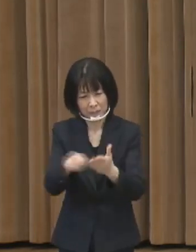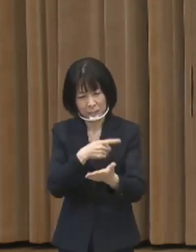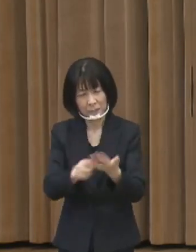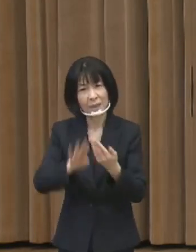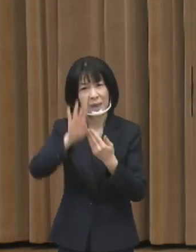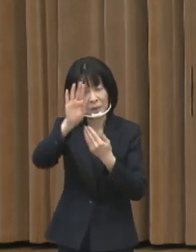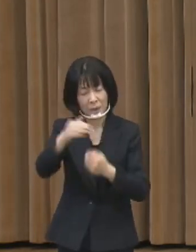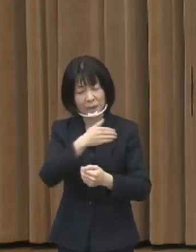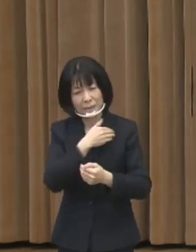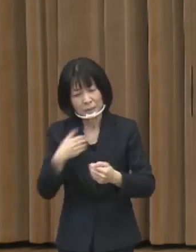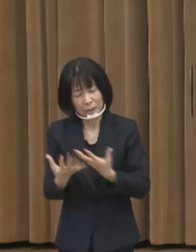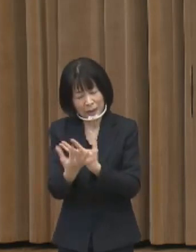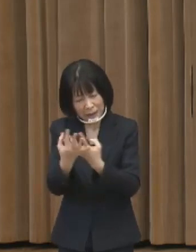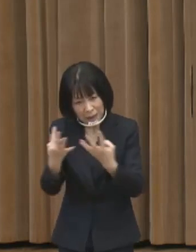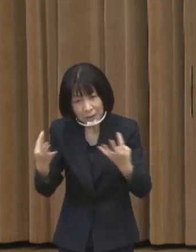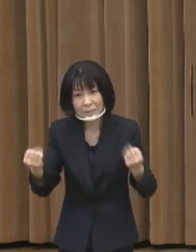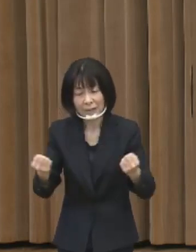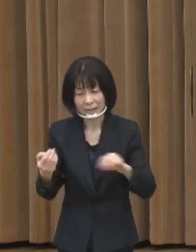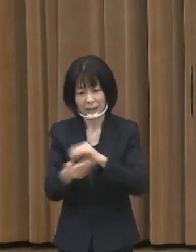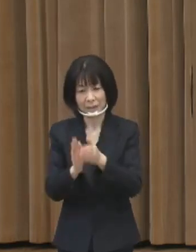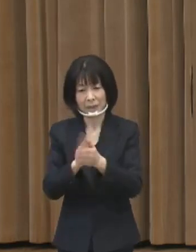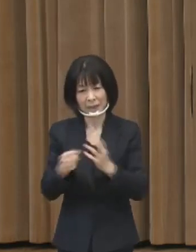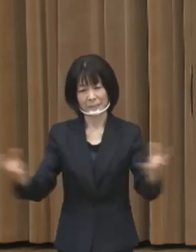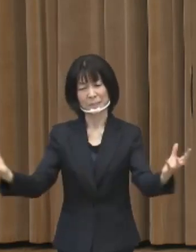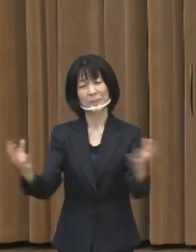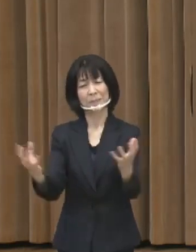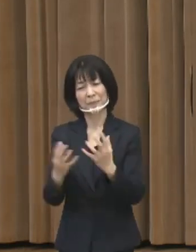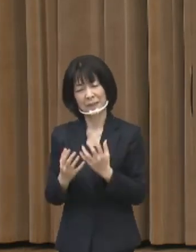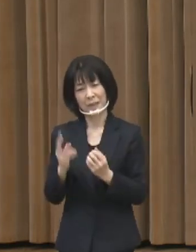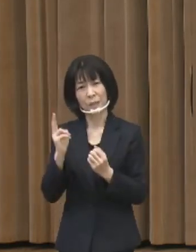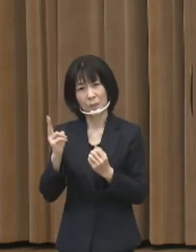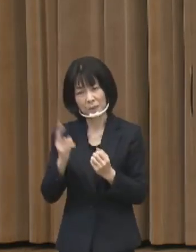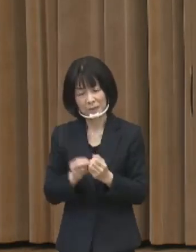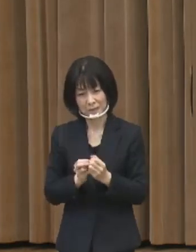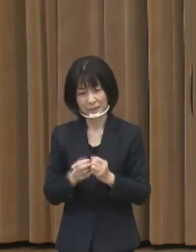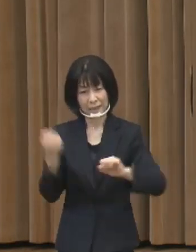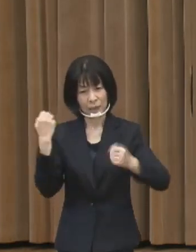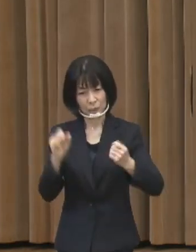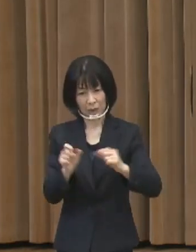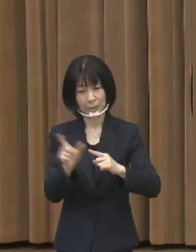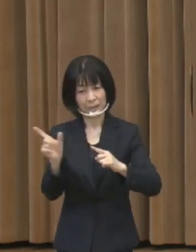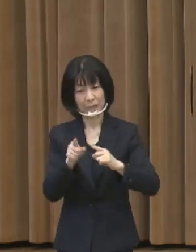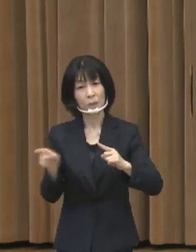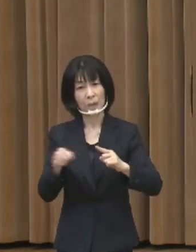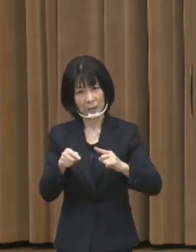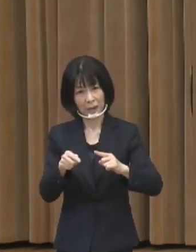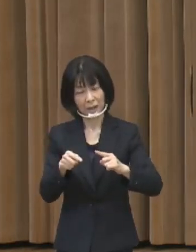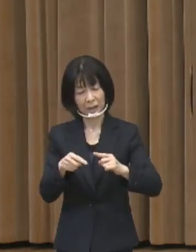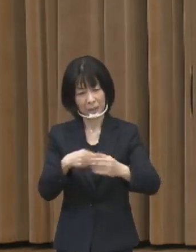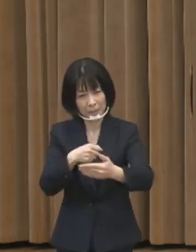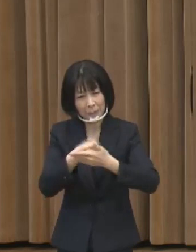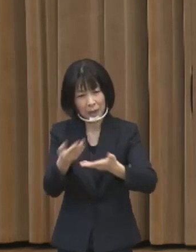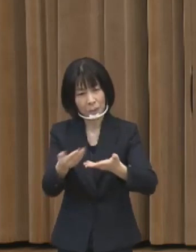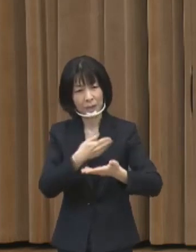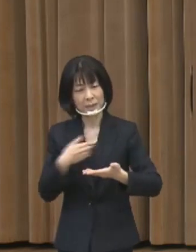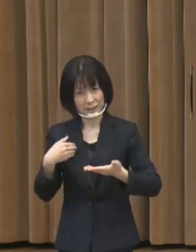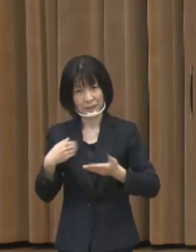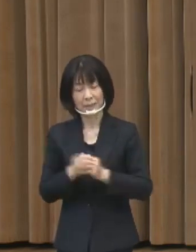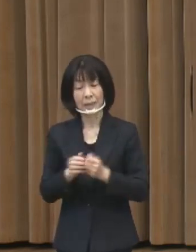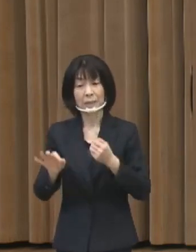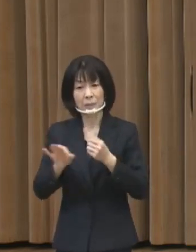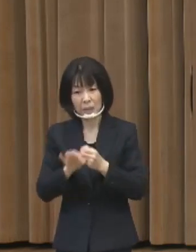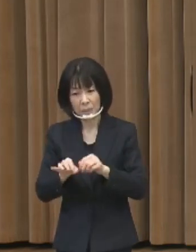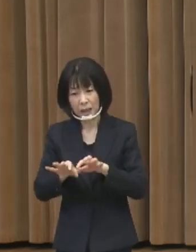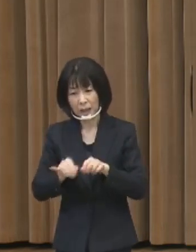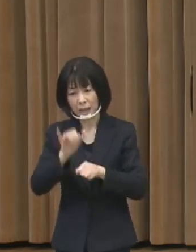限り多くの方々に埼玉県に来ていただけるよう、大河ドラマのモメンタムを生かせるように、例えば我々そのオンラインで